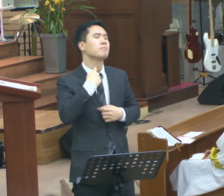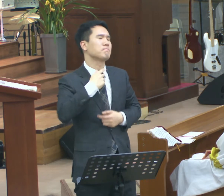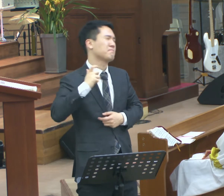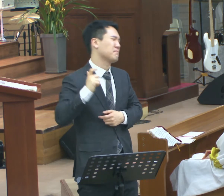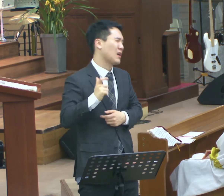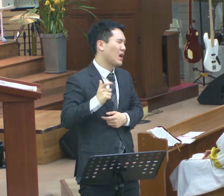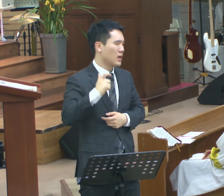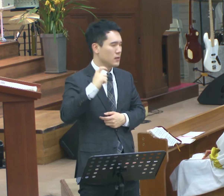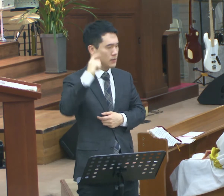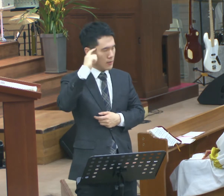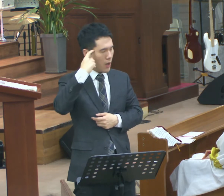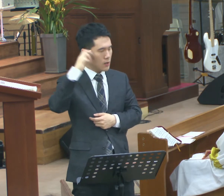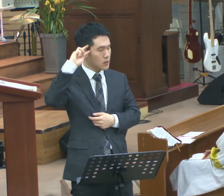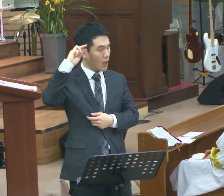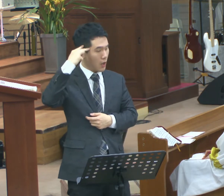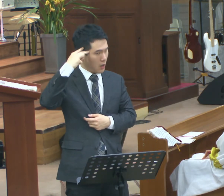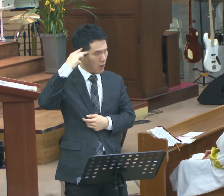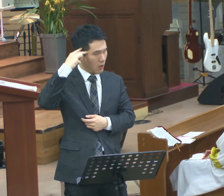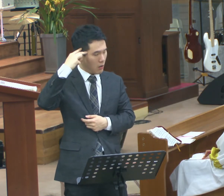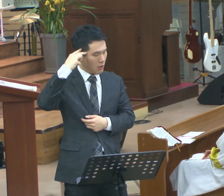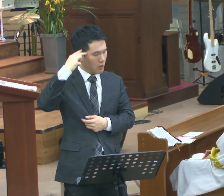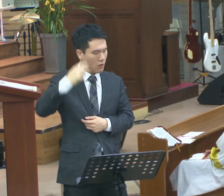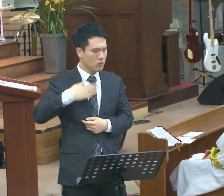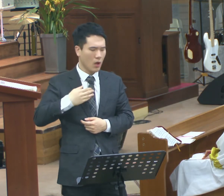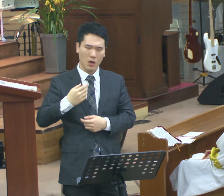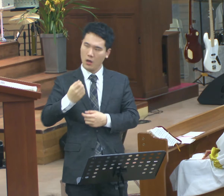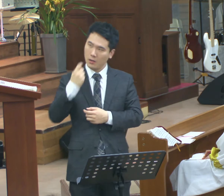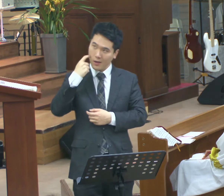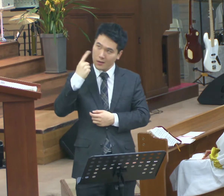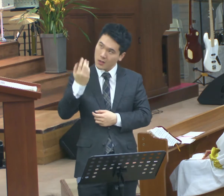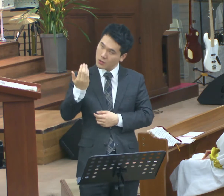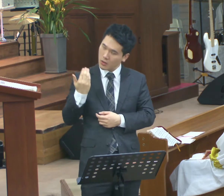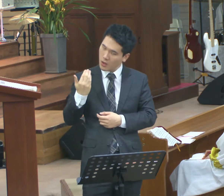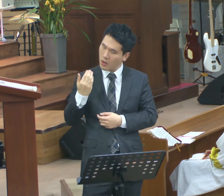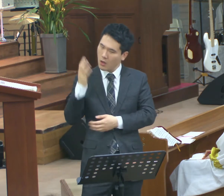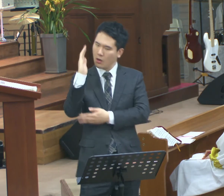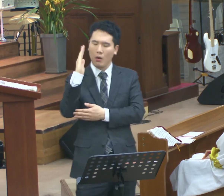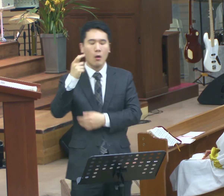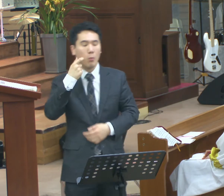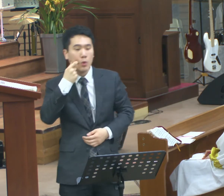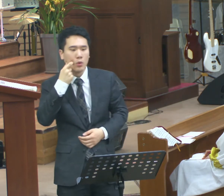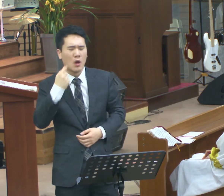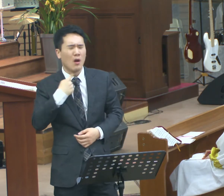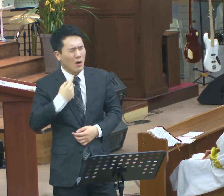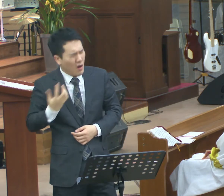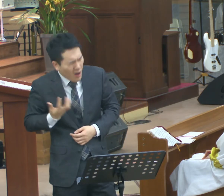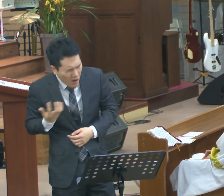몇 년 전에 한 달 설교를 못했어요. 교회에 왔는데 아무것도 할 게 없는 거예요.